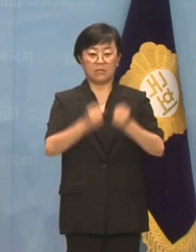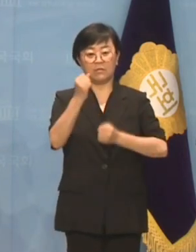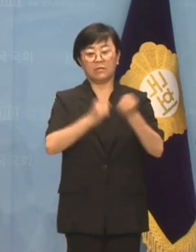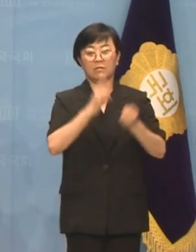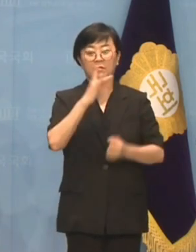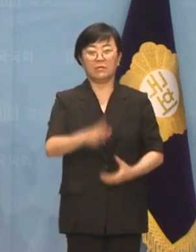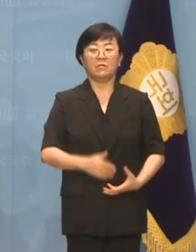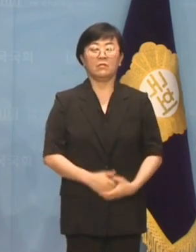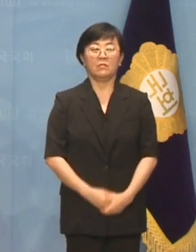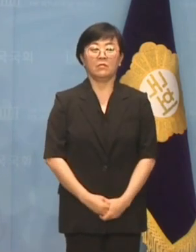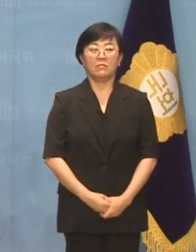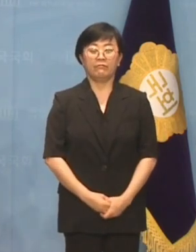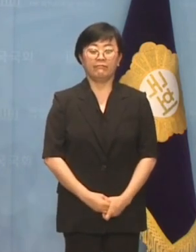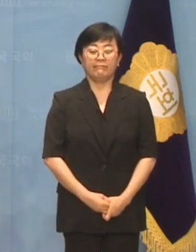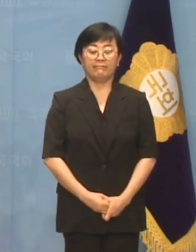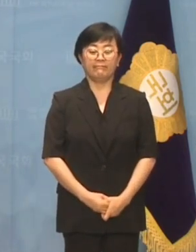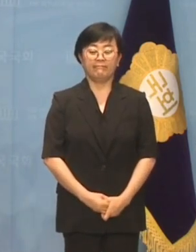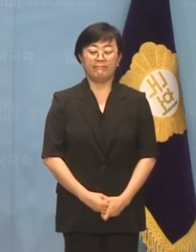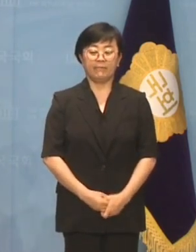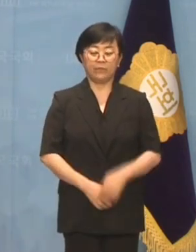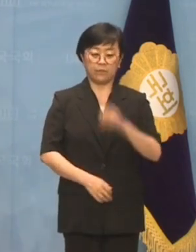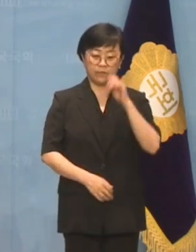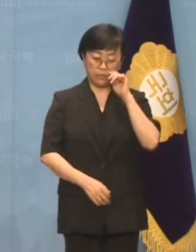수가 없습니다.